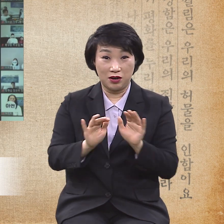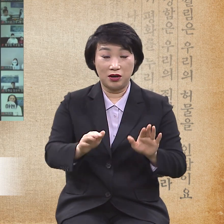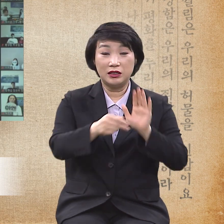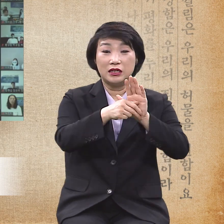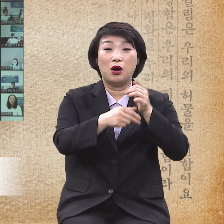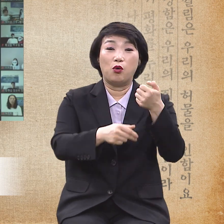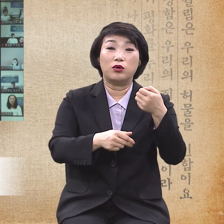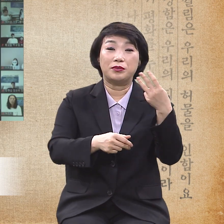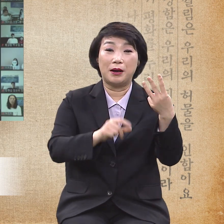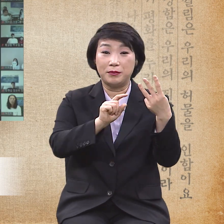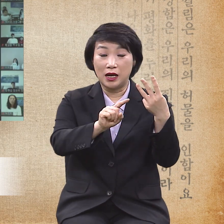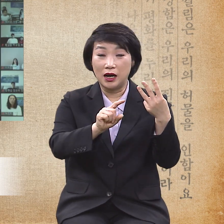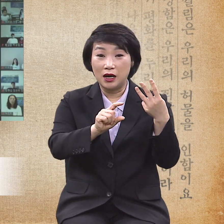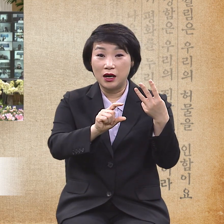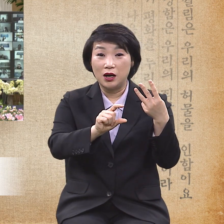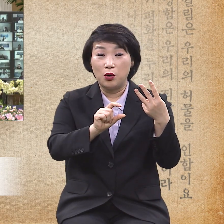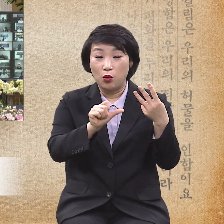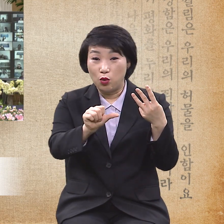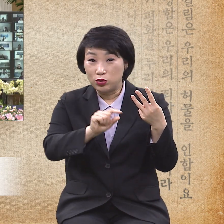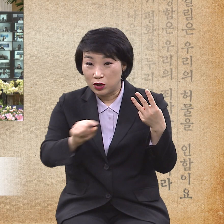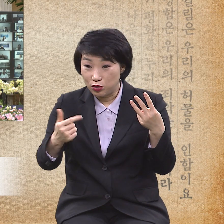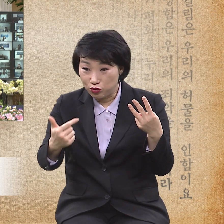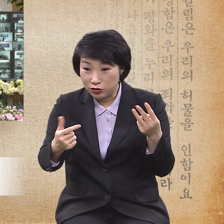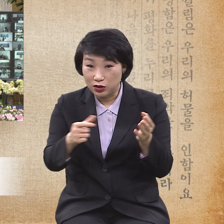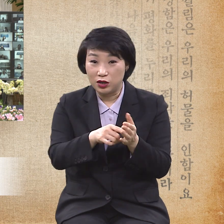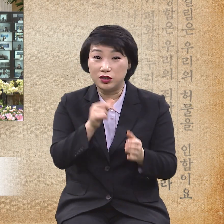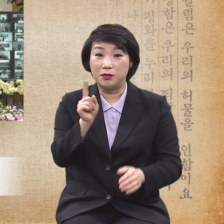이사야서 53장 5절 6절에